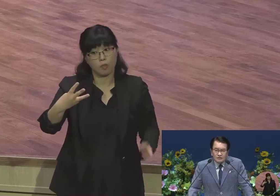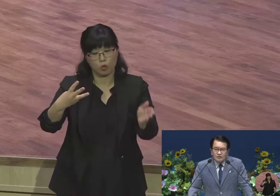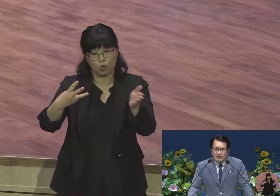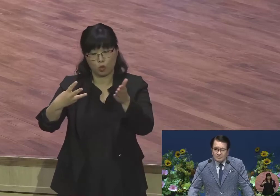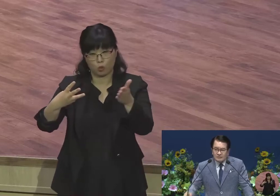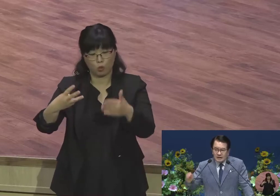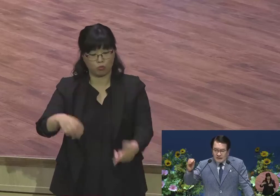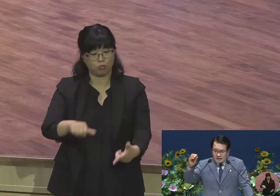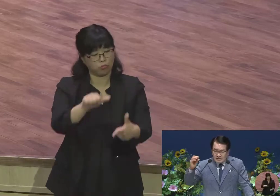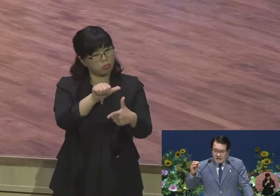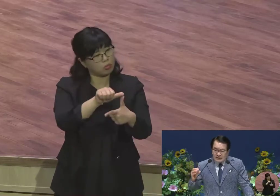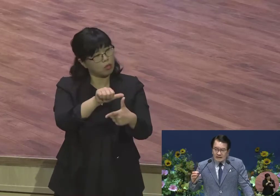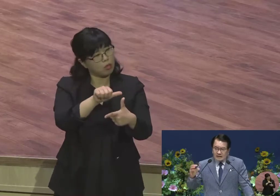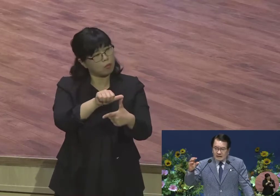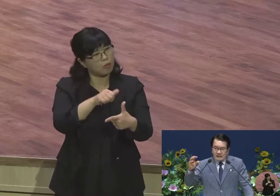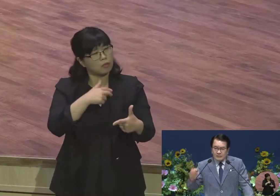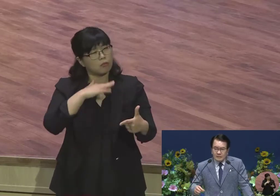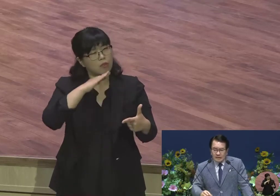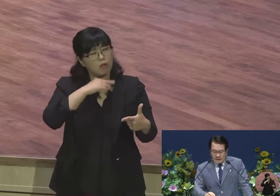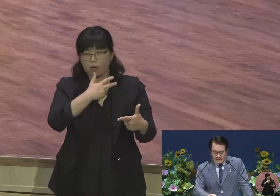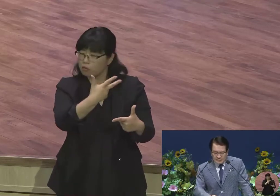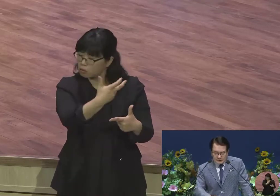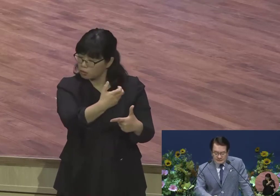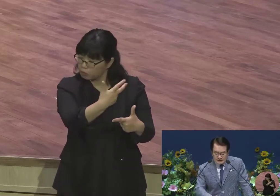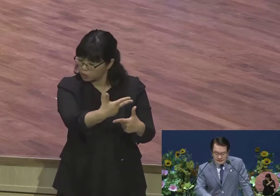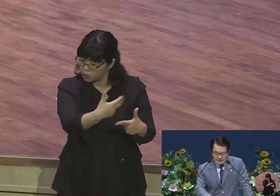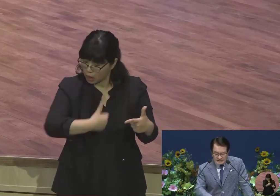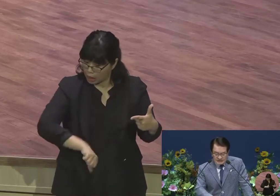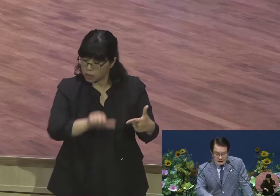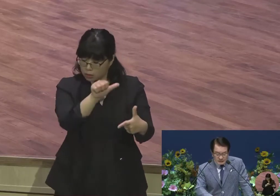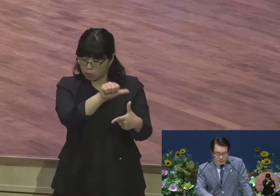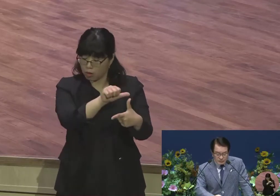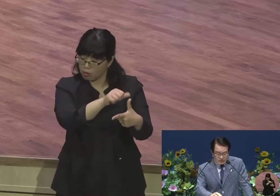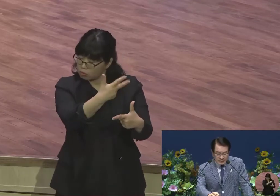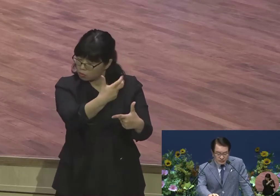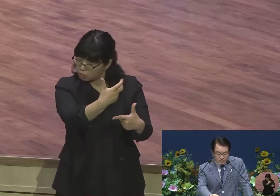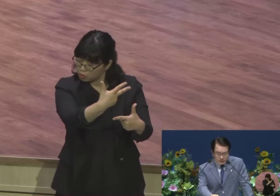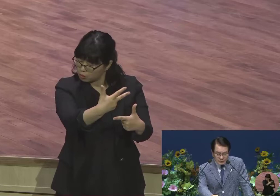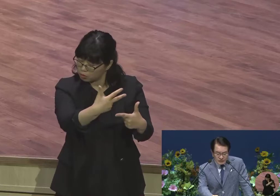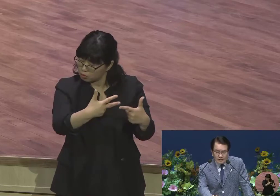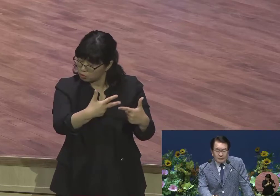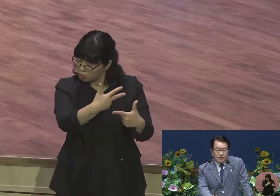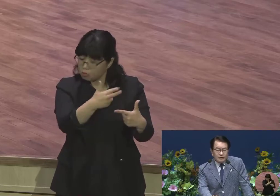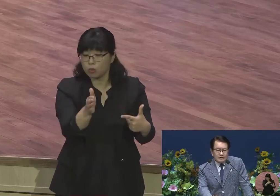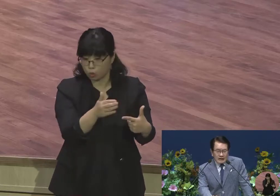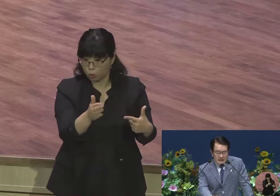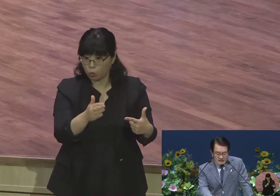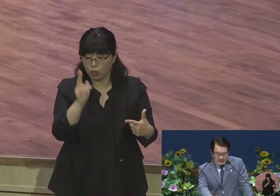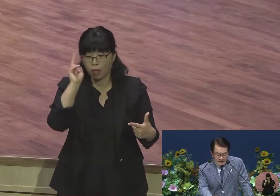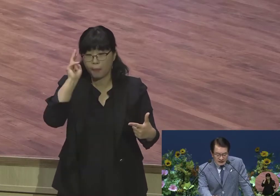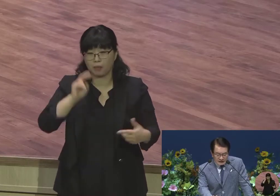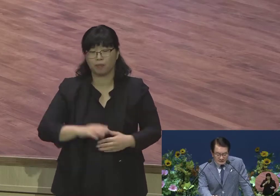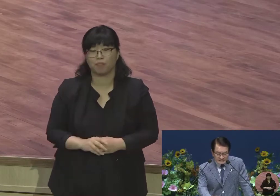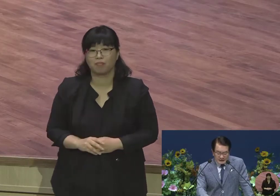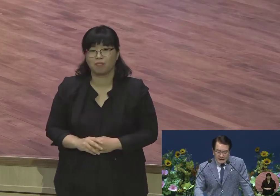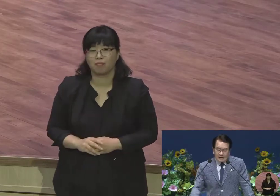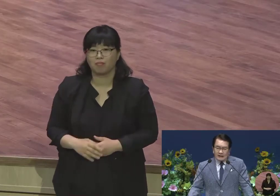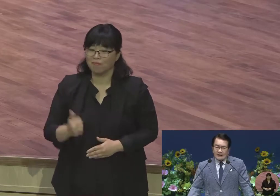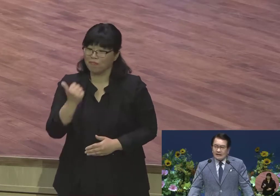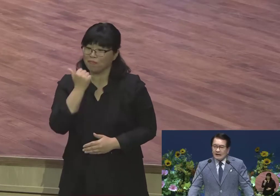칠세 정도 되었습니다 그 나이가 계산해보니까 나와요 이삭은 육신의 눈이 보이지 않으니까